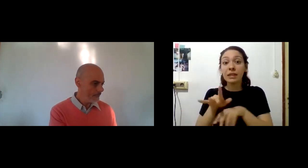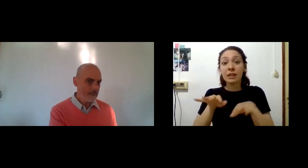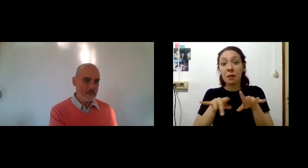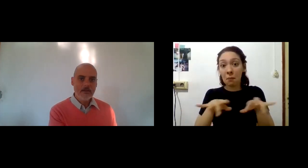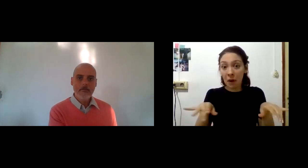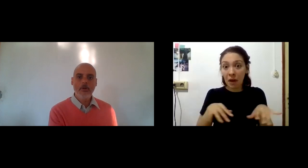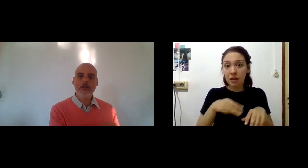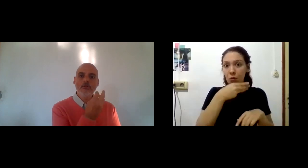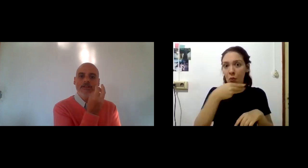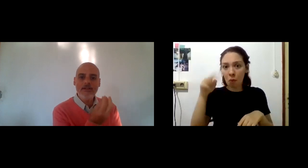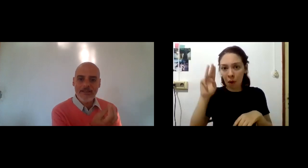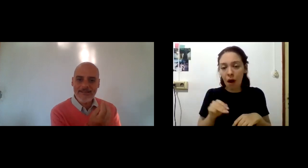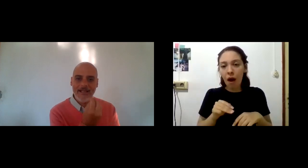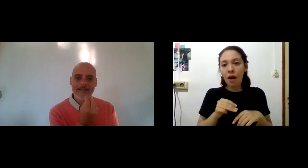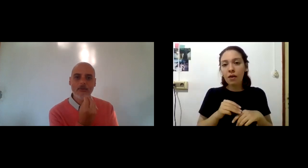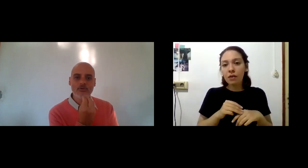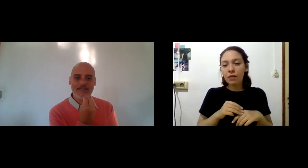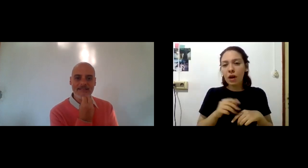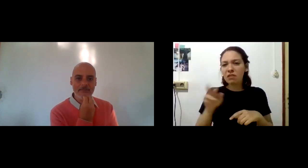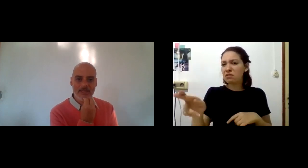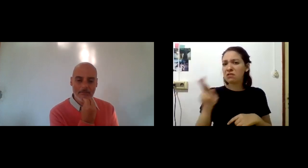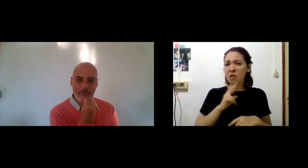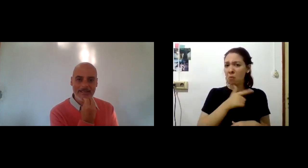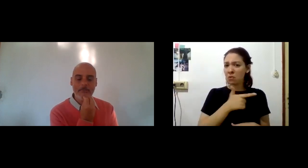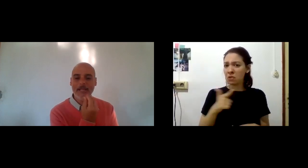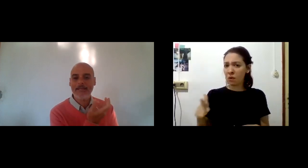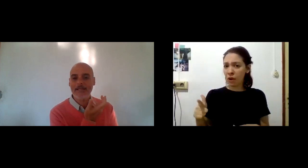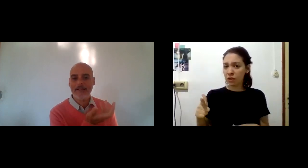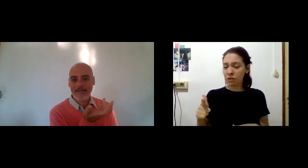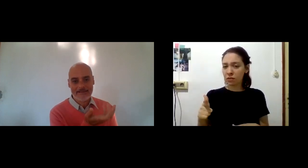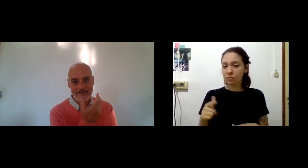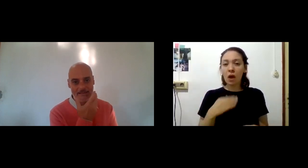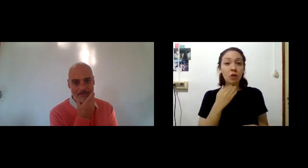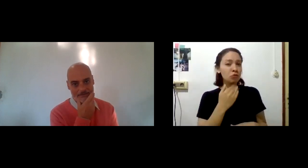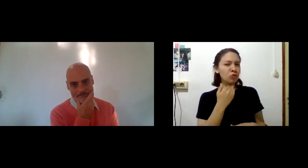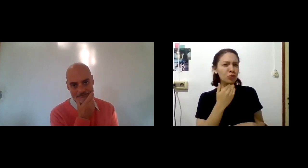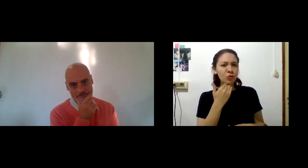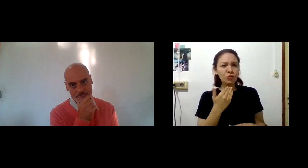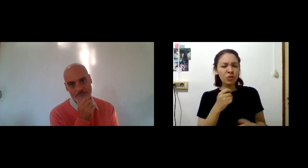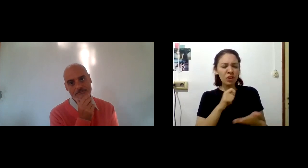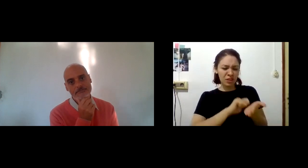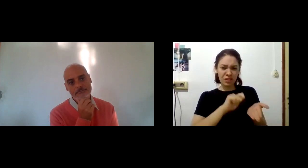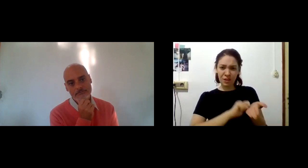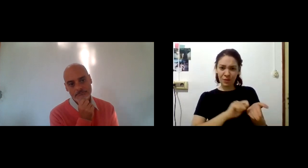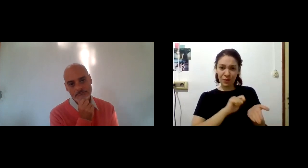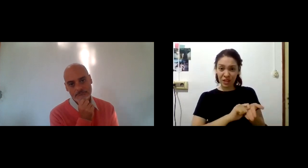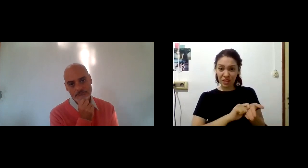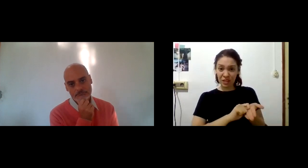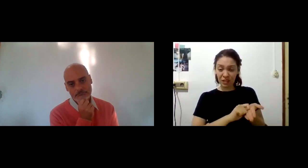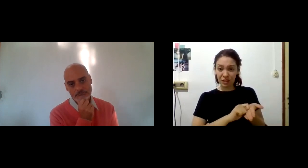no tuve respuesta. Lo que yo no entiendo es, ¿a qué curso estás inscripta? ¿Para qué carrera estás inscripta?